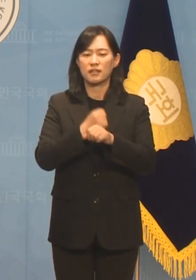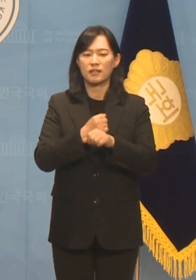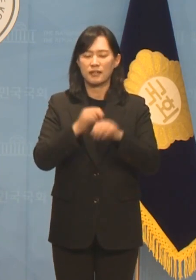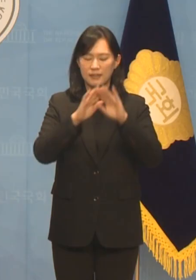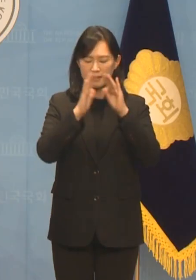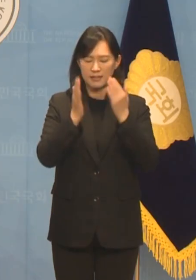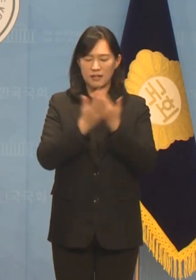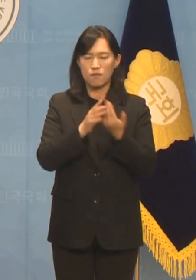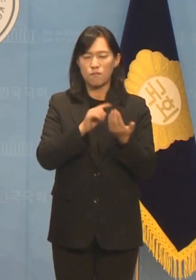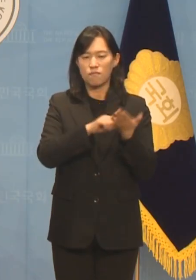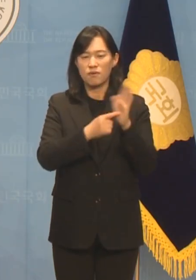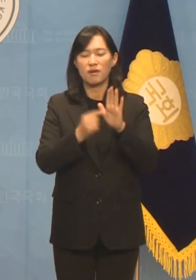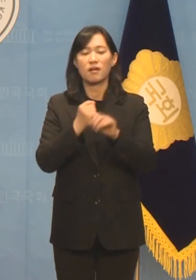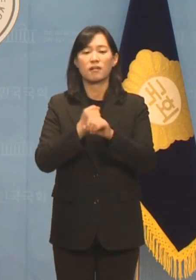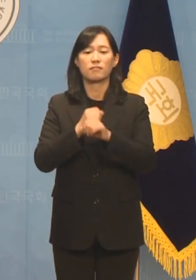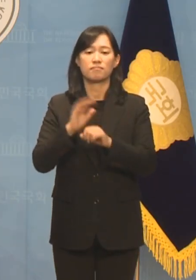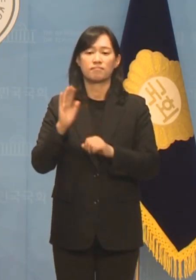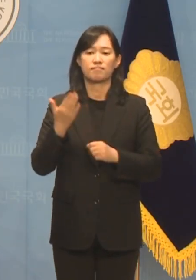발본색원해야 합니다.